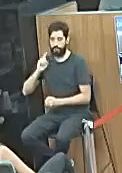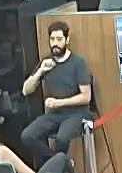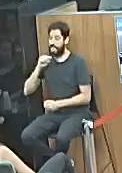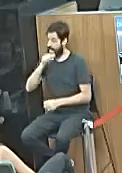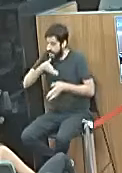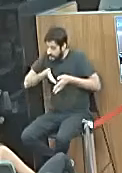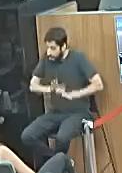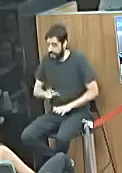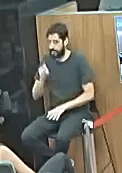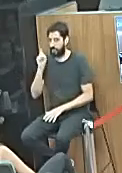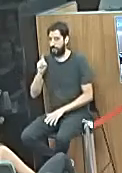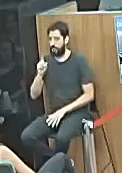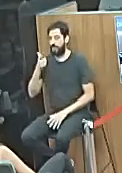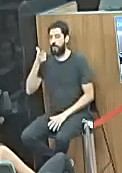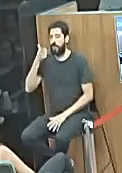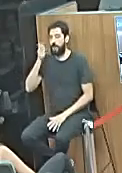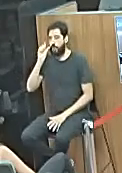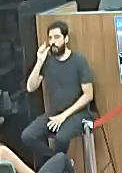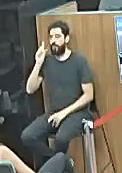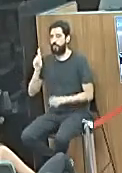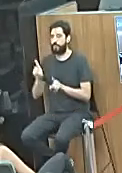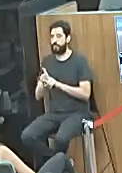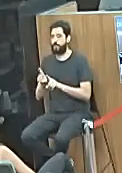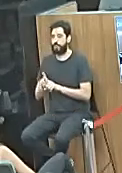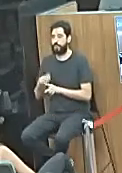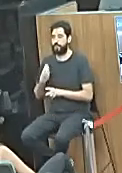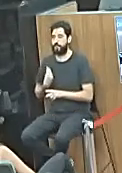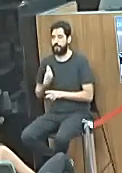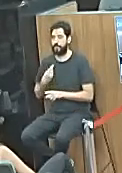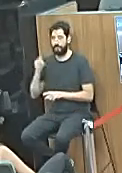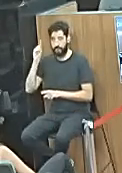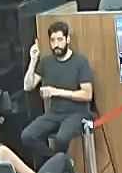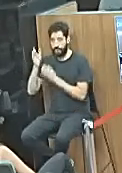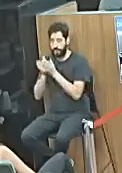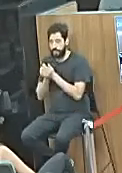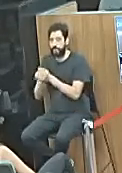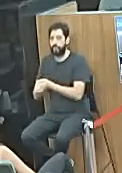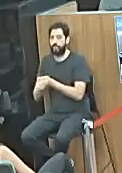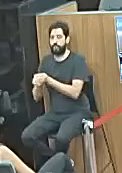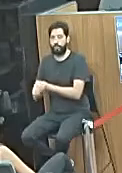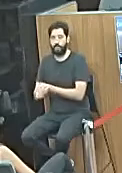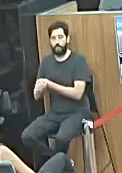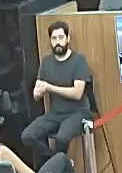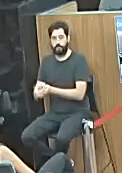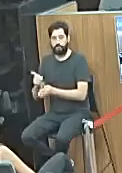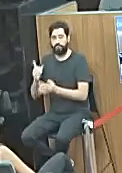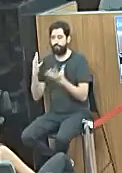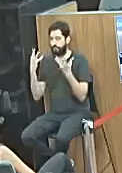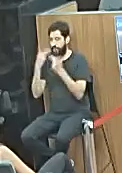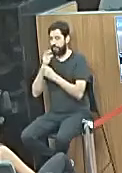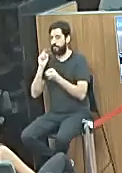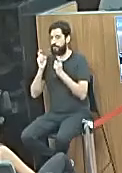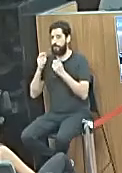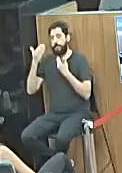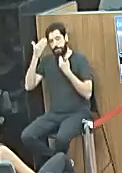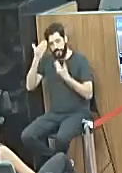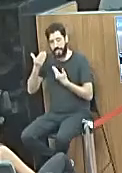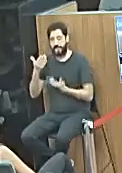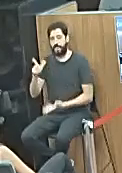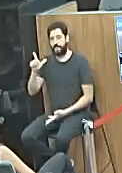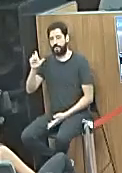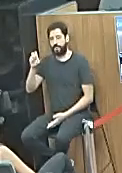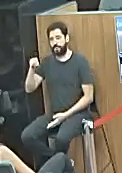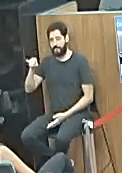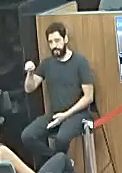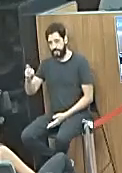e ontem também esteve presente na no jequitinhonha naquela belíssima reunião obrigar linhas e já faz lutas